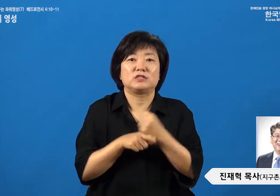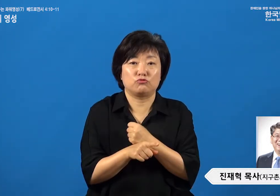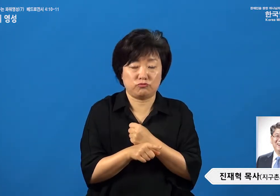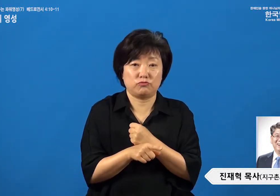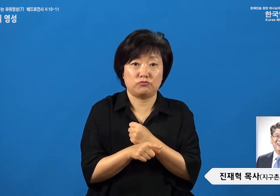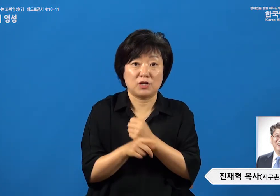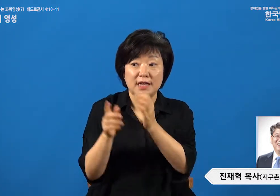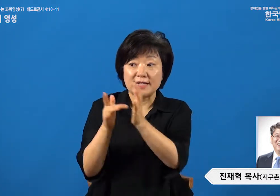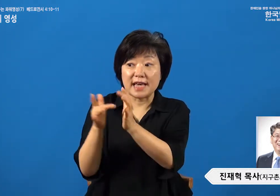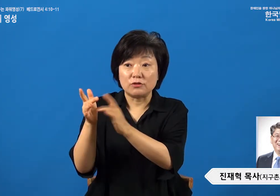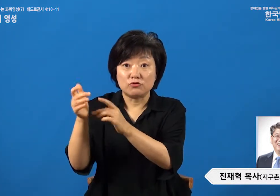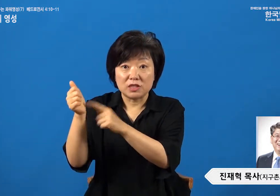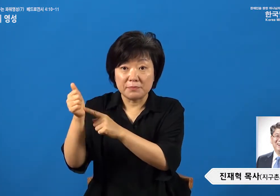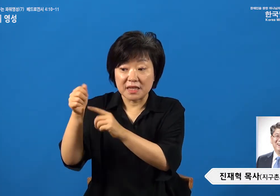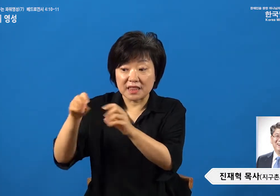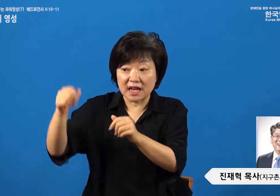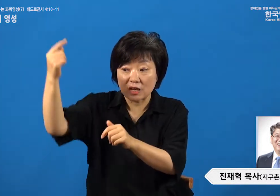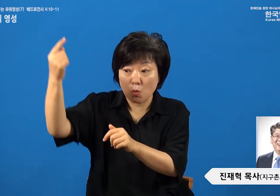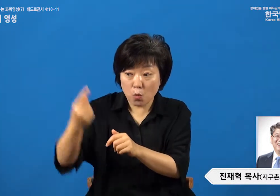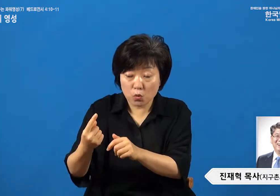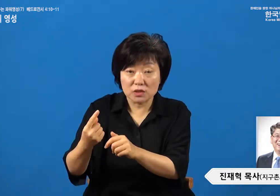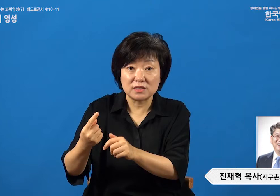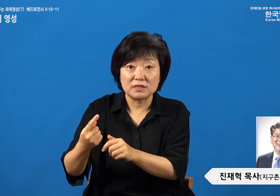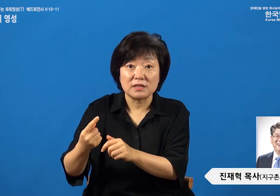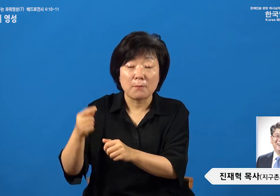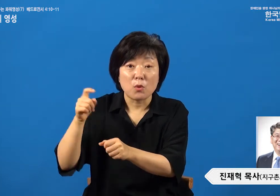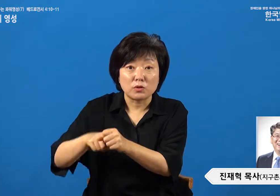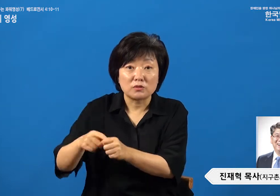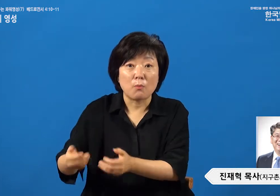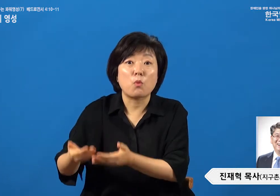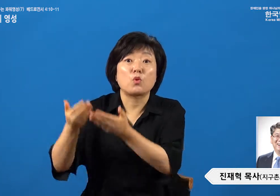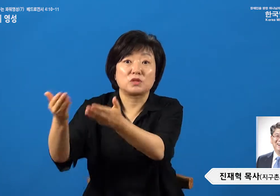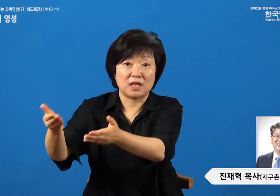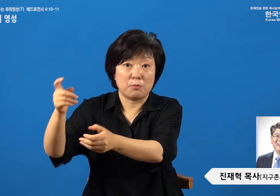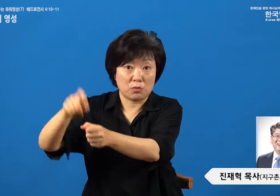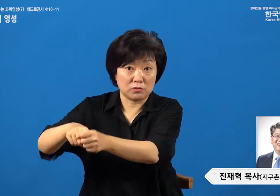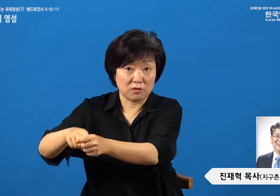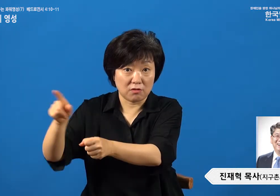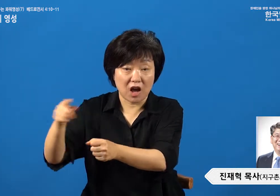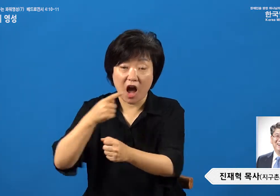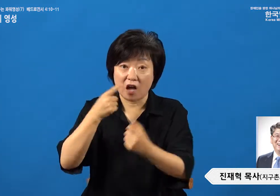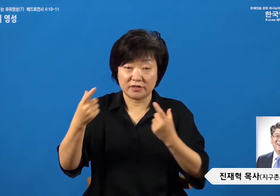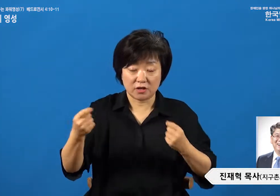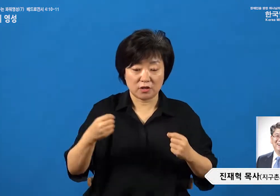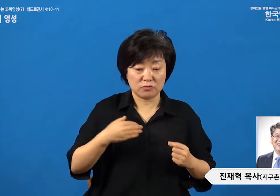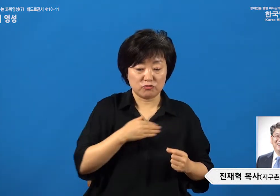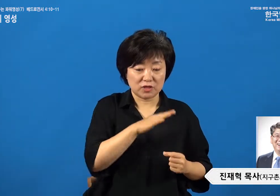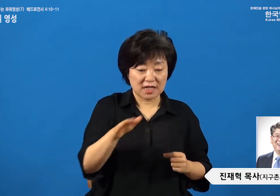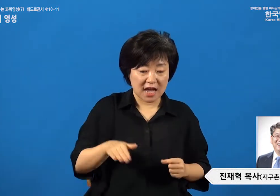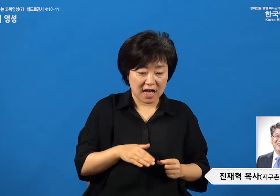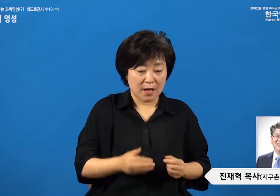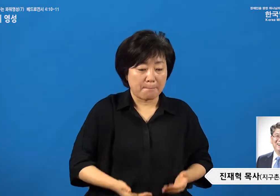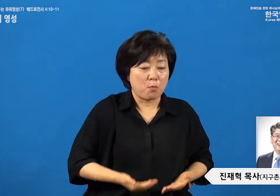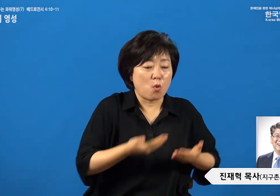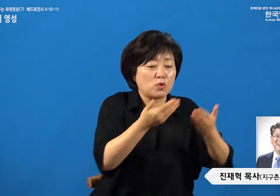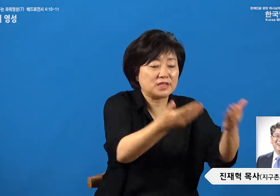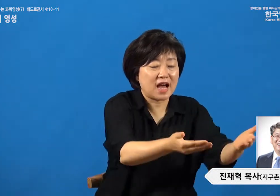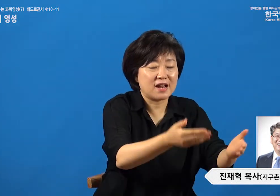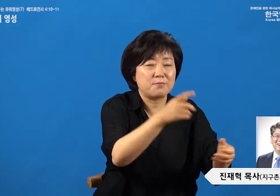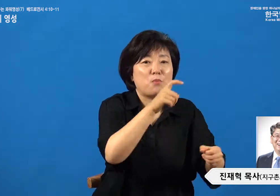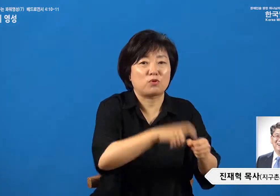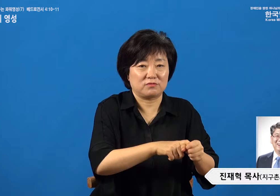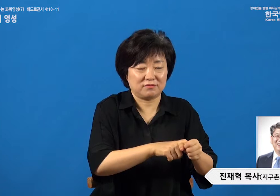이 땅에 오신 이유, 봉사하기 위해 오셨습니다. 우리는 봉사하기 위해 구원을